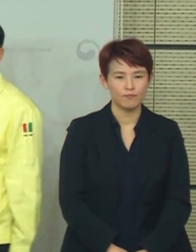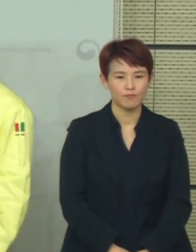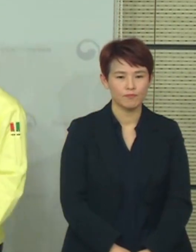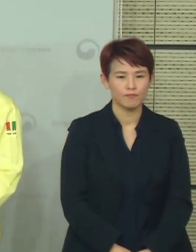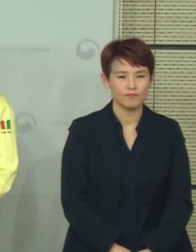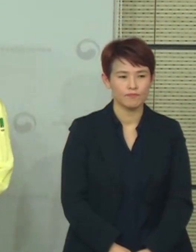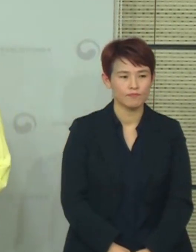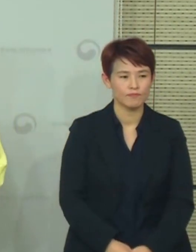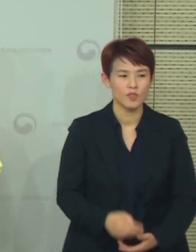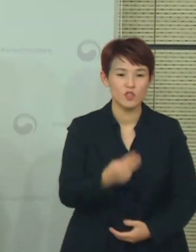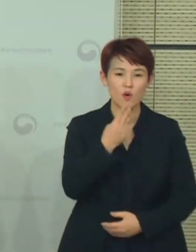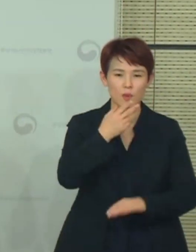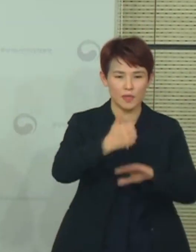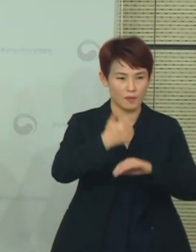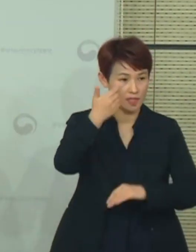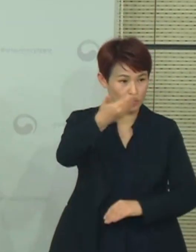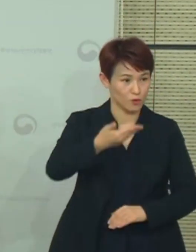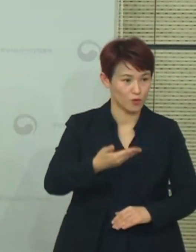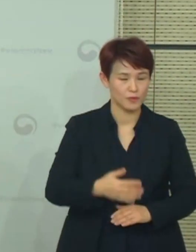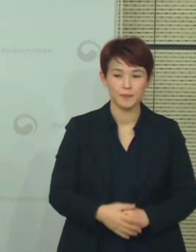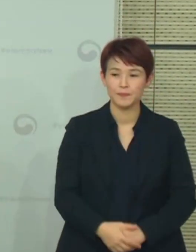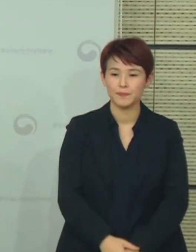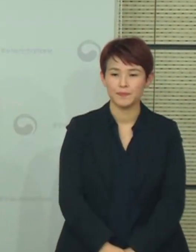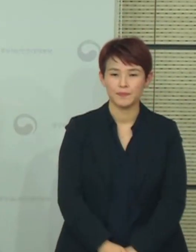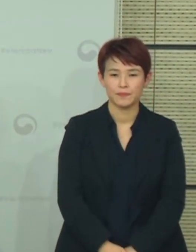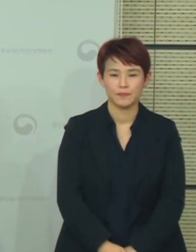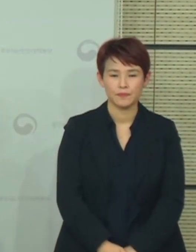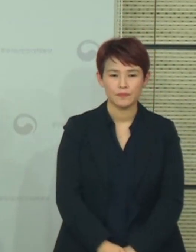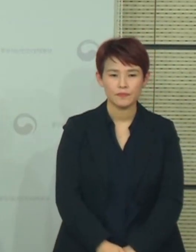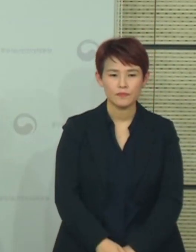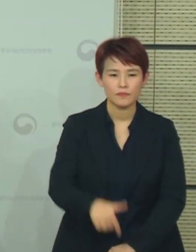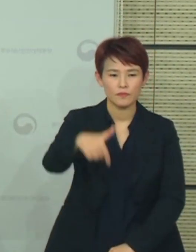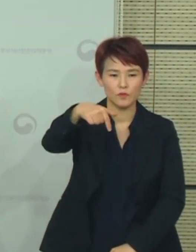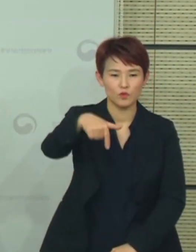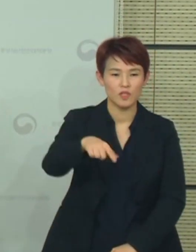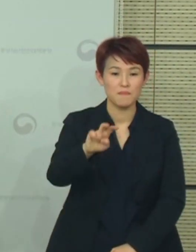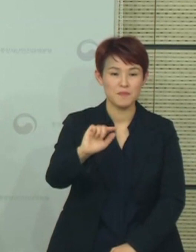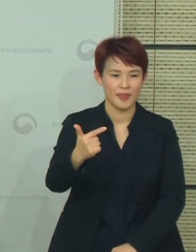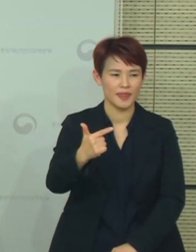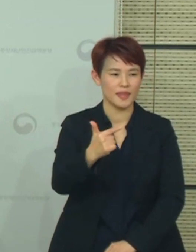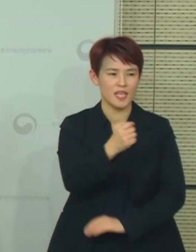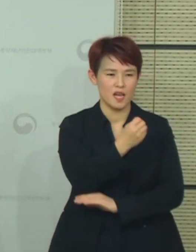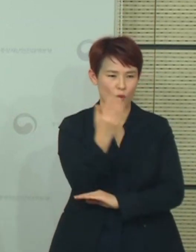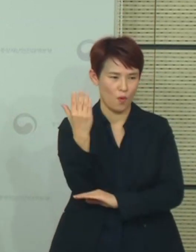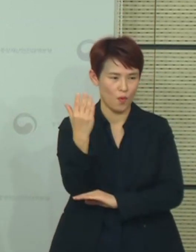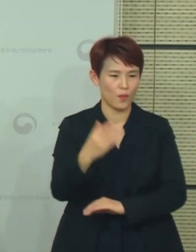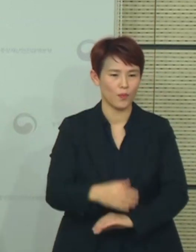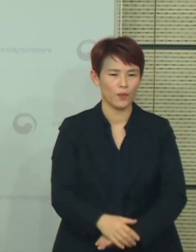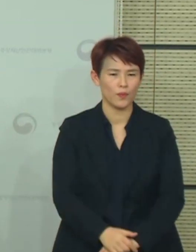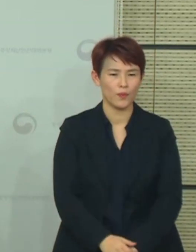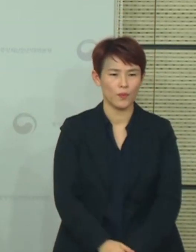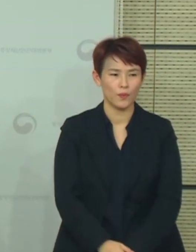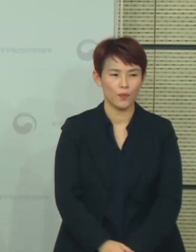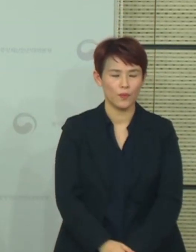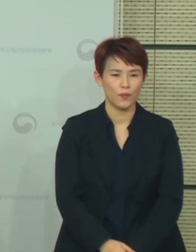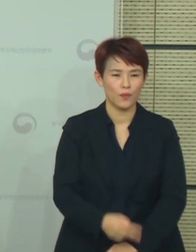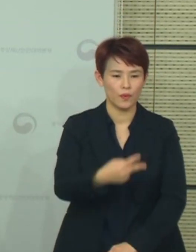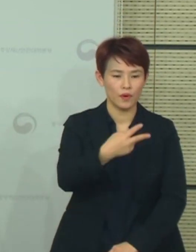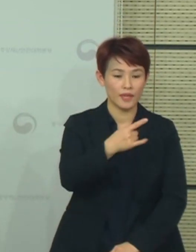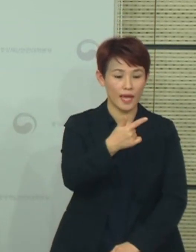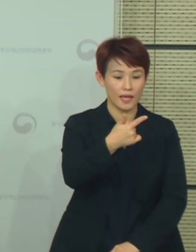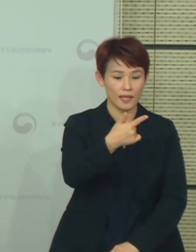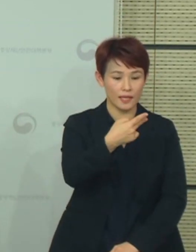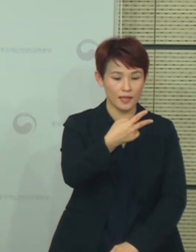네, 서울에서 마지막 질문 받겠습니다. 국민일보 기자님. 네, 저 국민일보 최혜슬입니다. 저 그 아까 대남병원